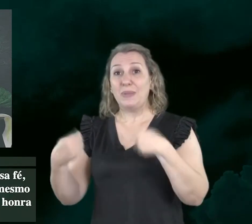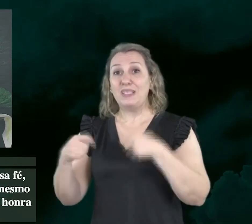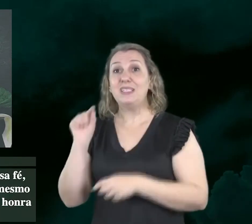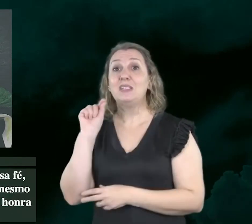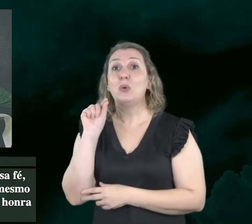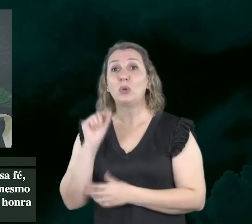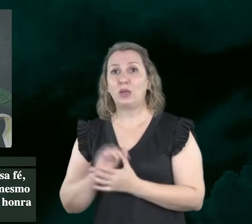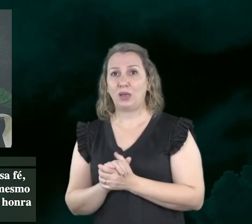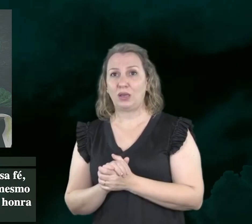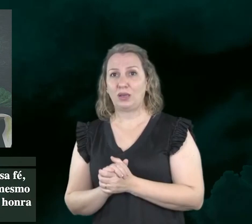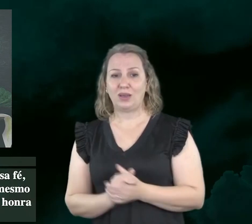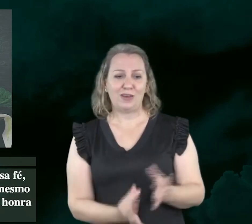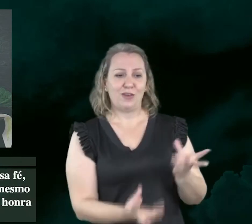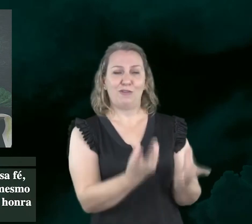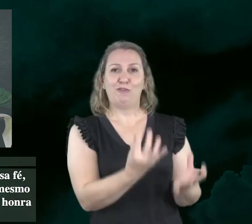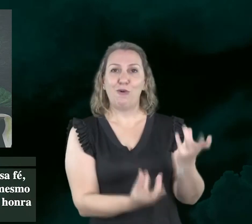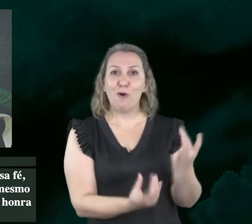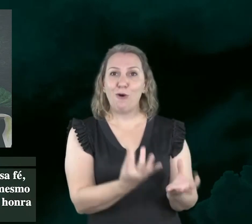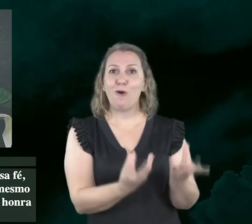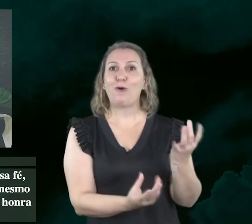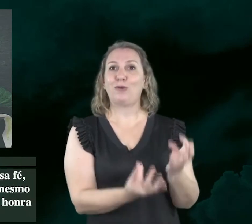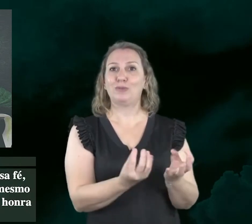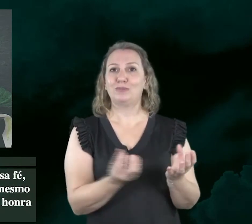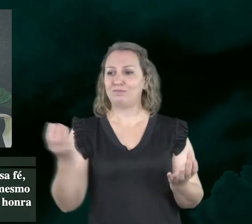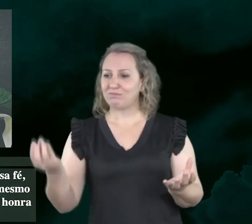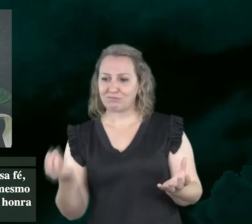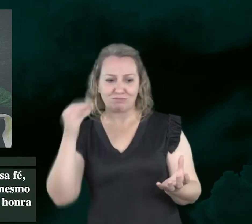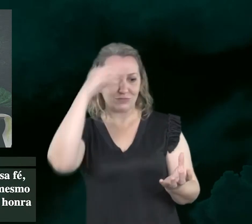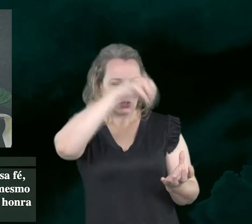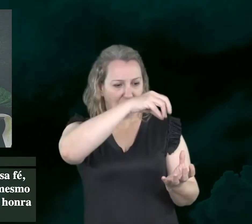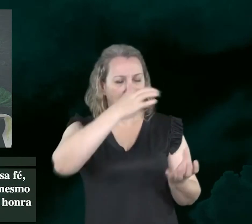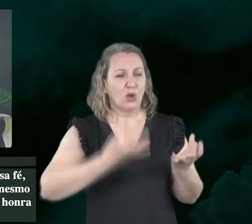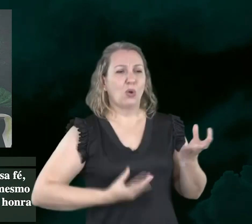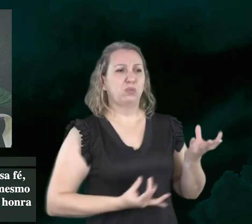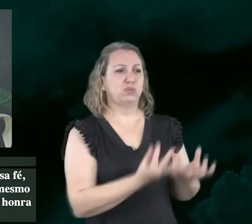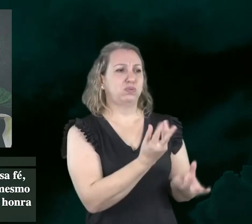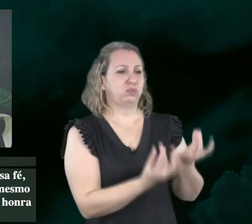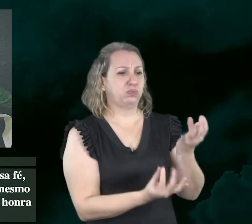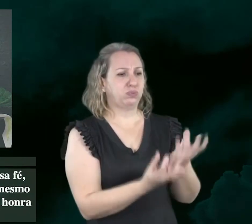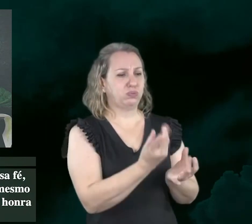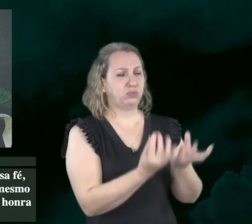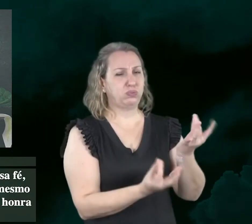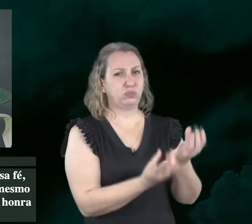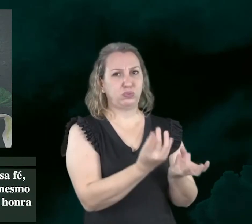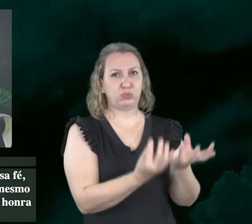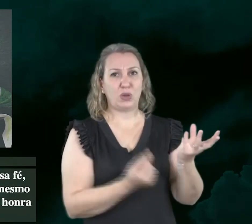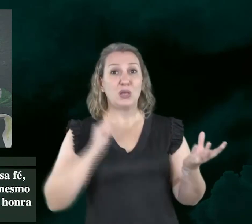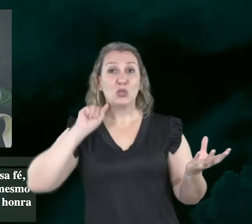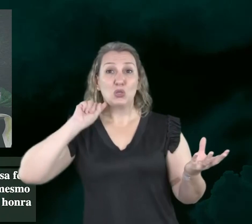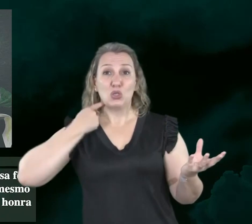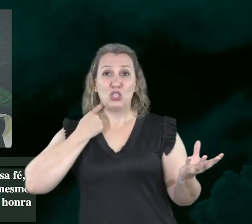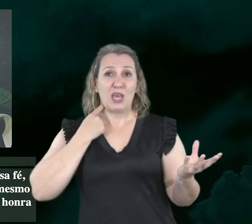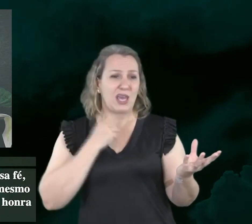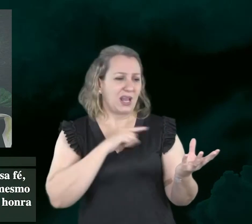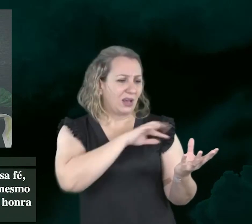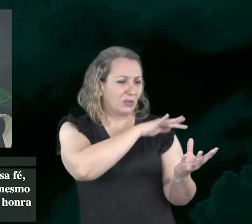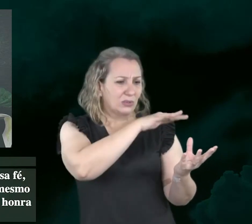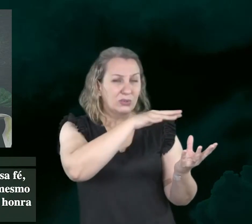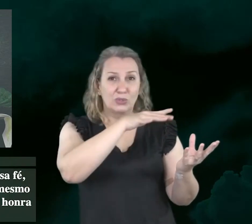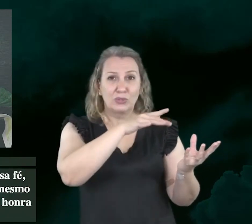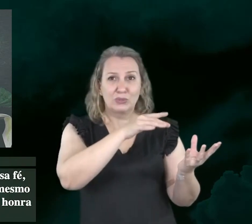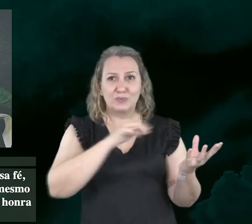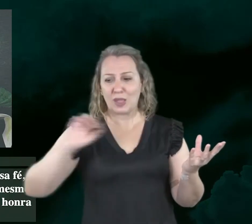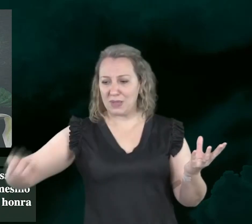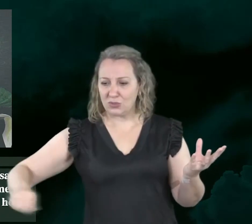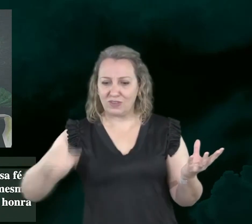depurado, mais elementos impuros são retirados, mais